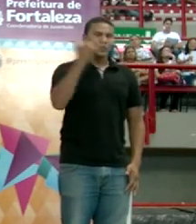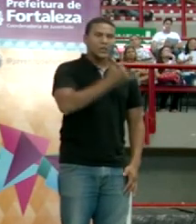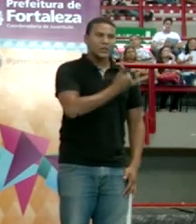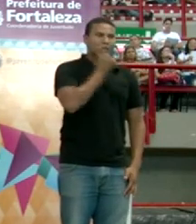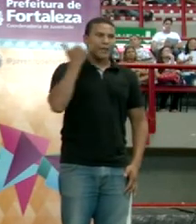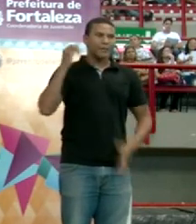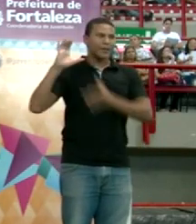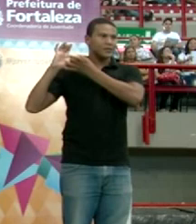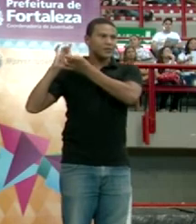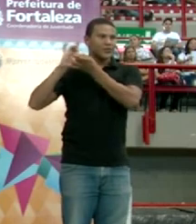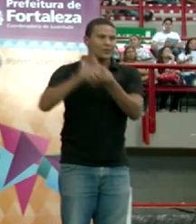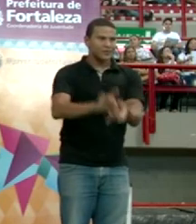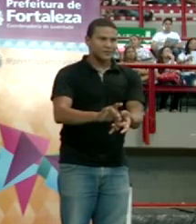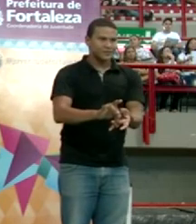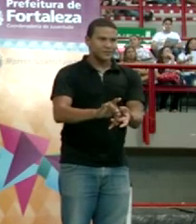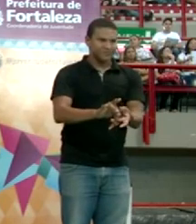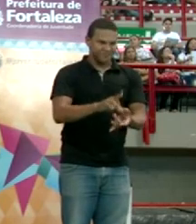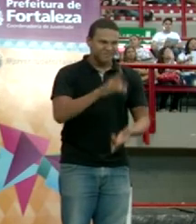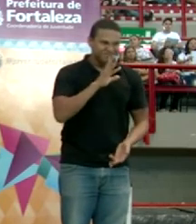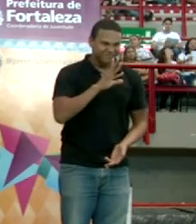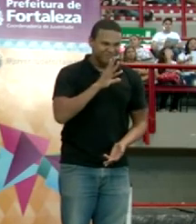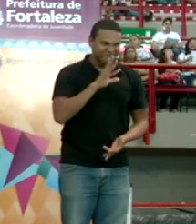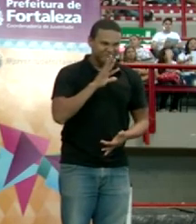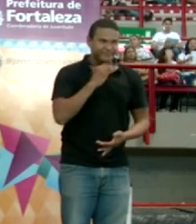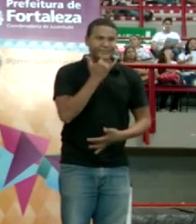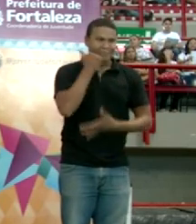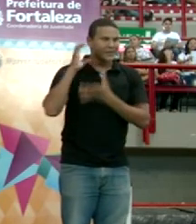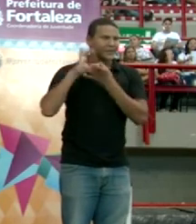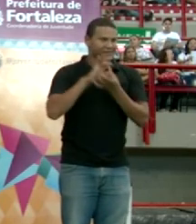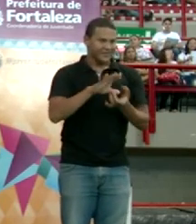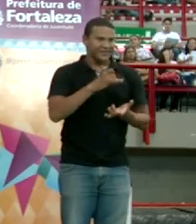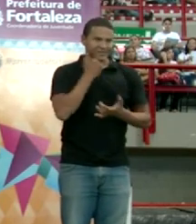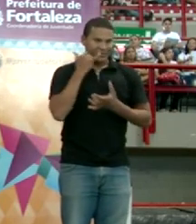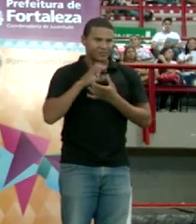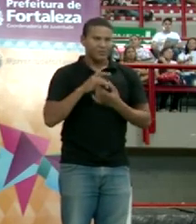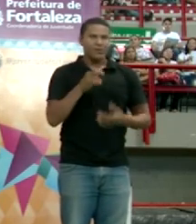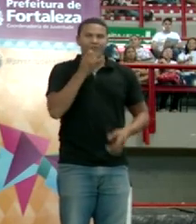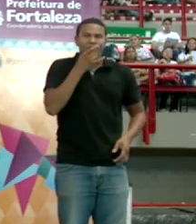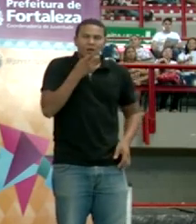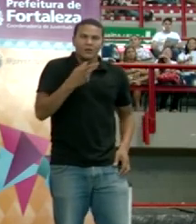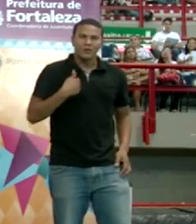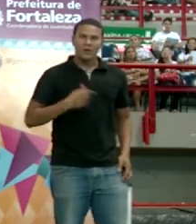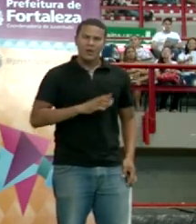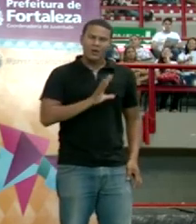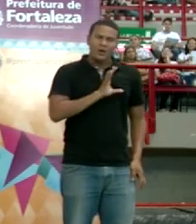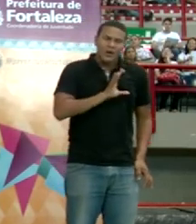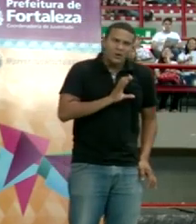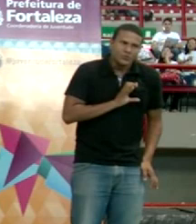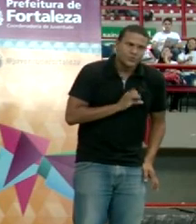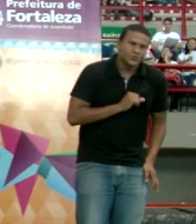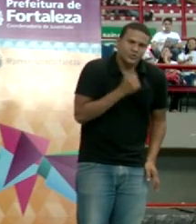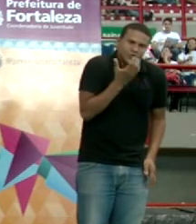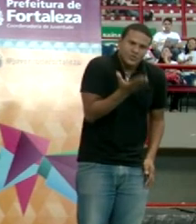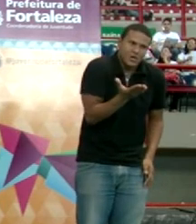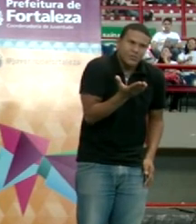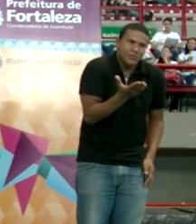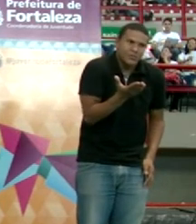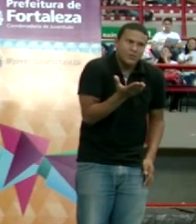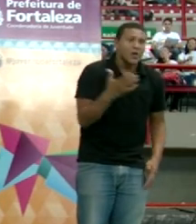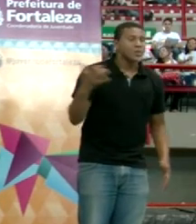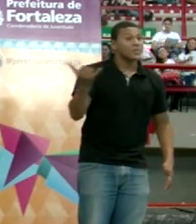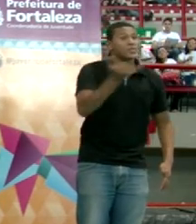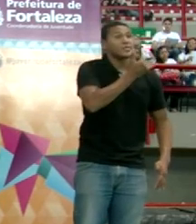Então, você diz, eu te amo para alguém, dependendo do contexto, isso pode até